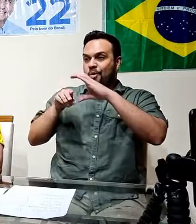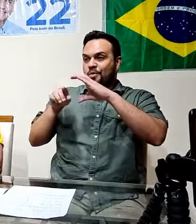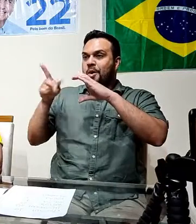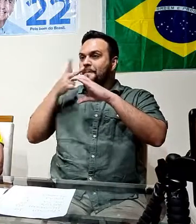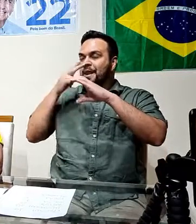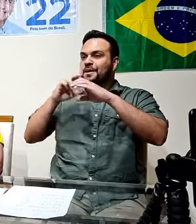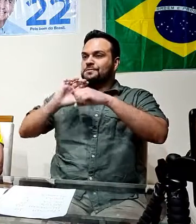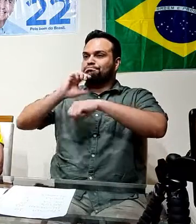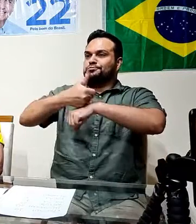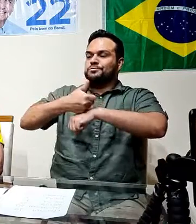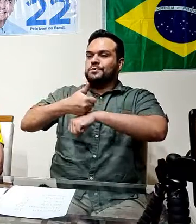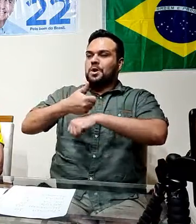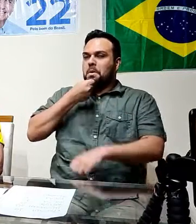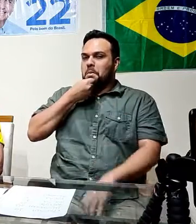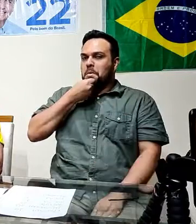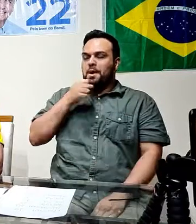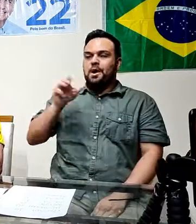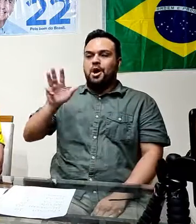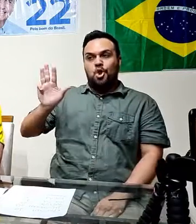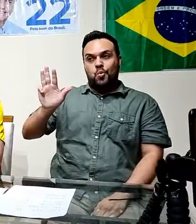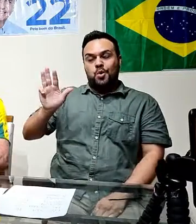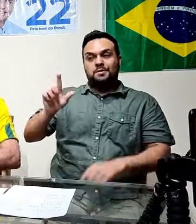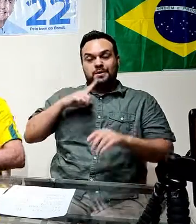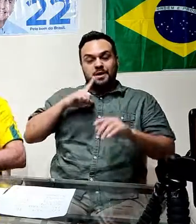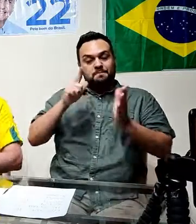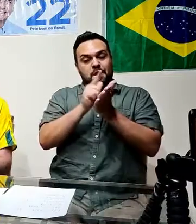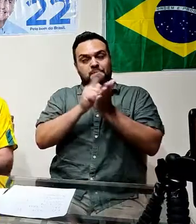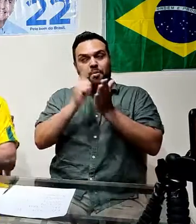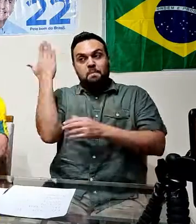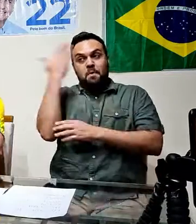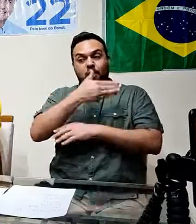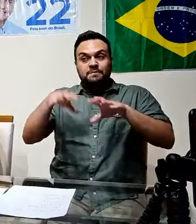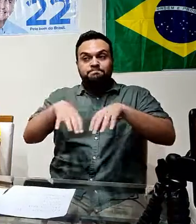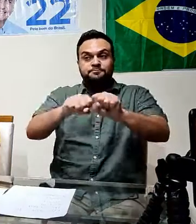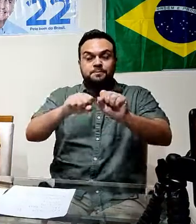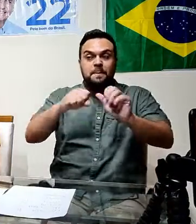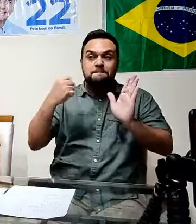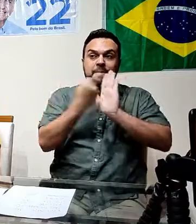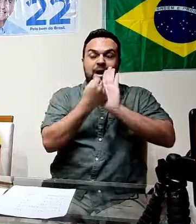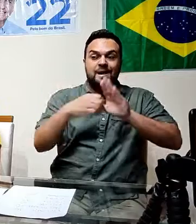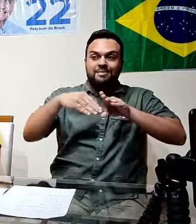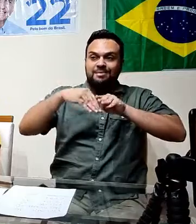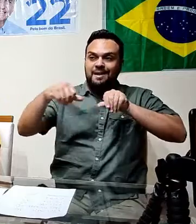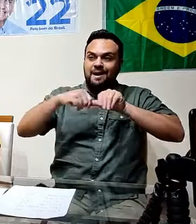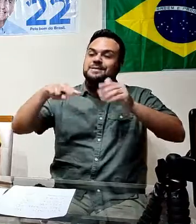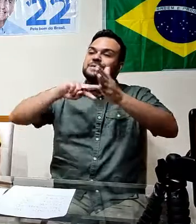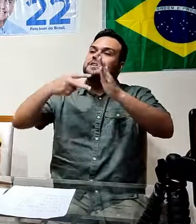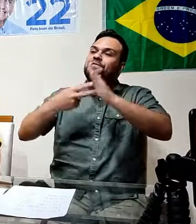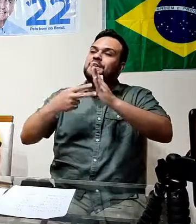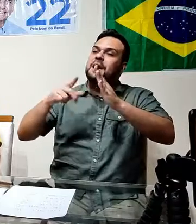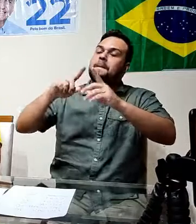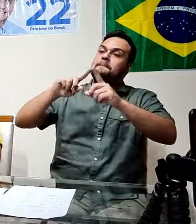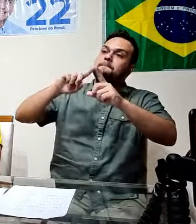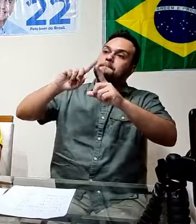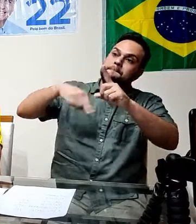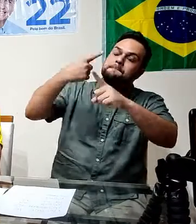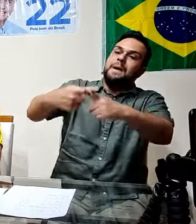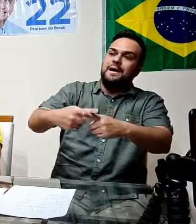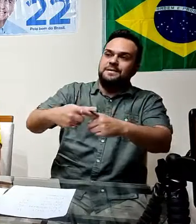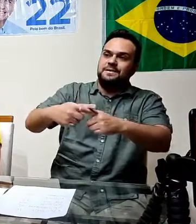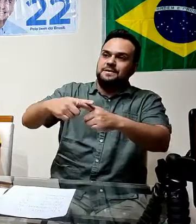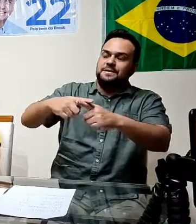lá que ele demarcará essa terra. Ao demarcar todas essas terras, equivale a você ter uma outra área do tamanho da